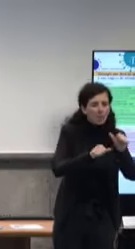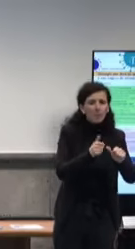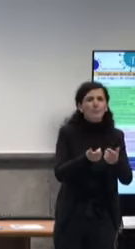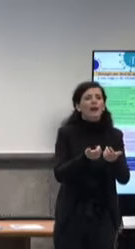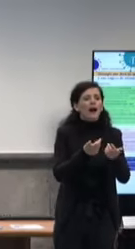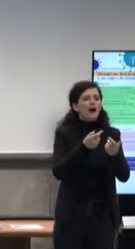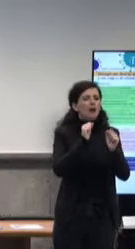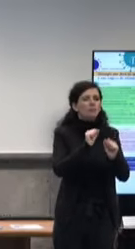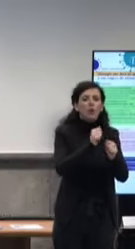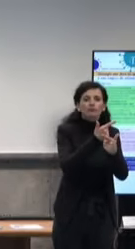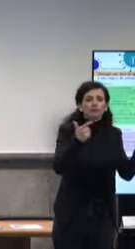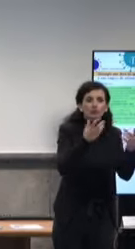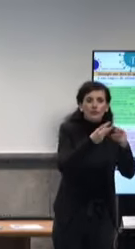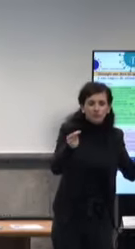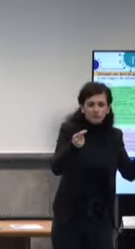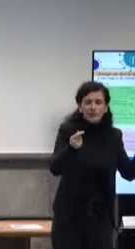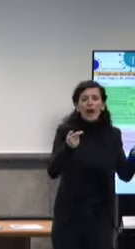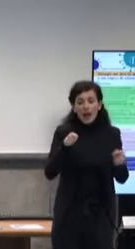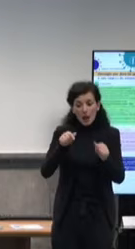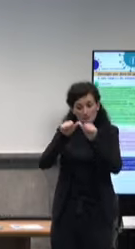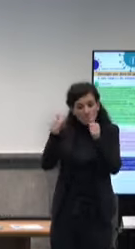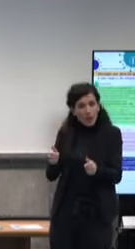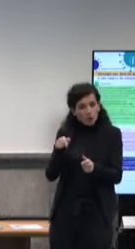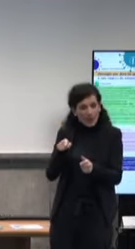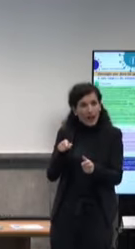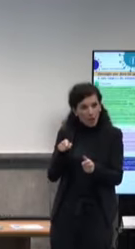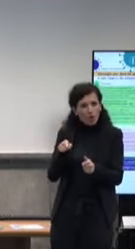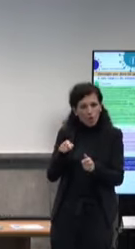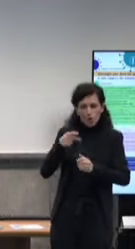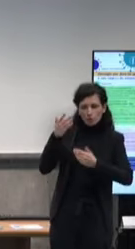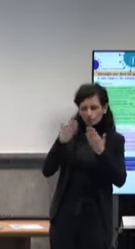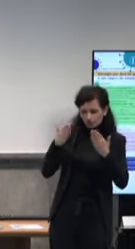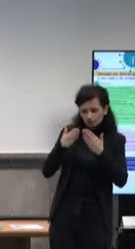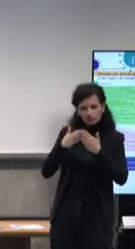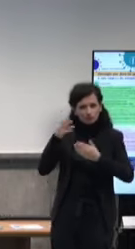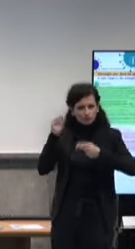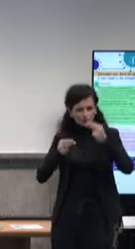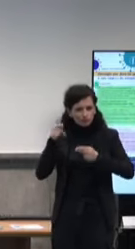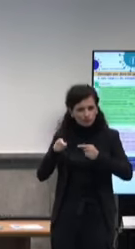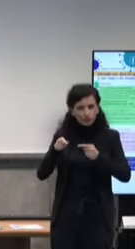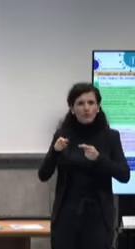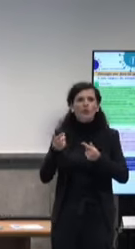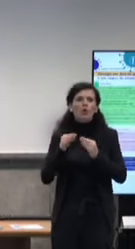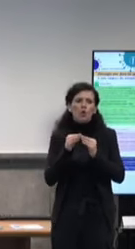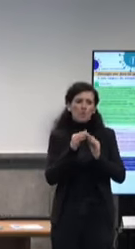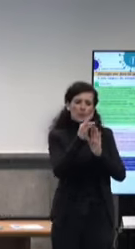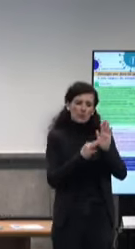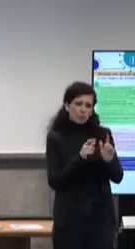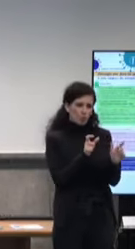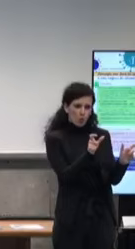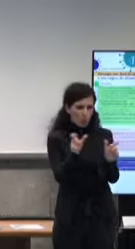il modello quindi molto spesso si agisce con delle azioni di contenimento con le azioni e rimedia